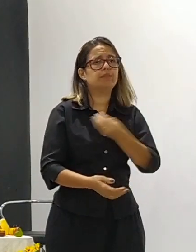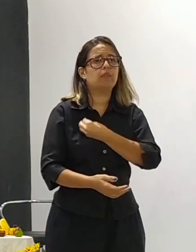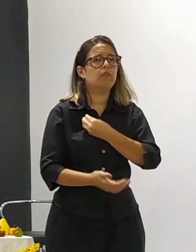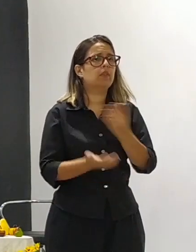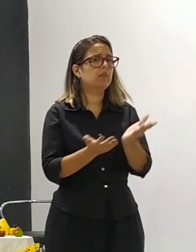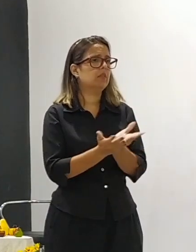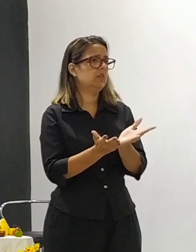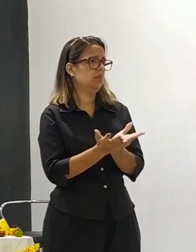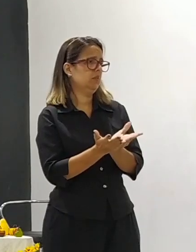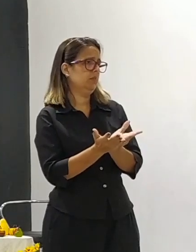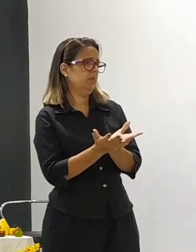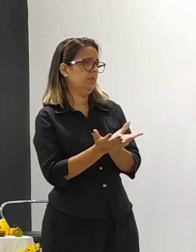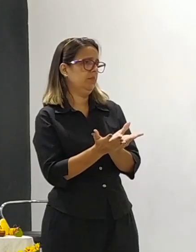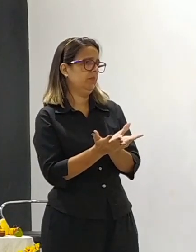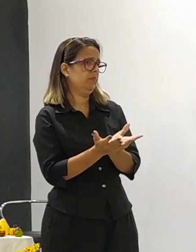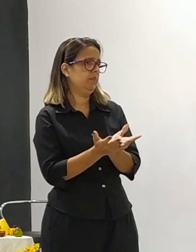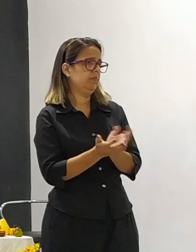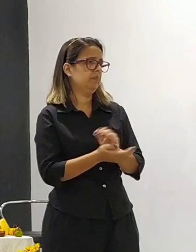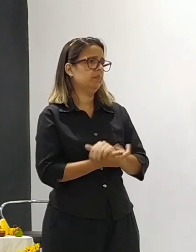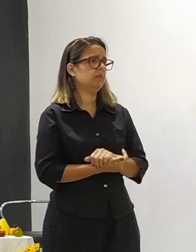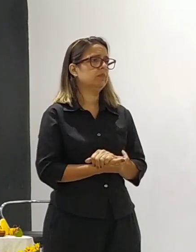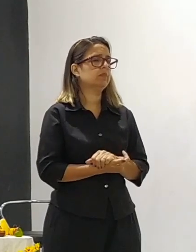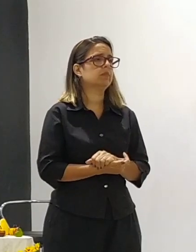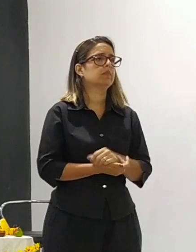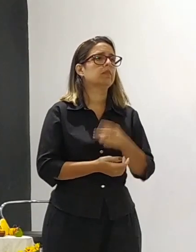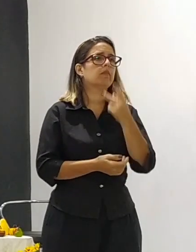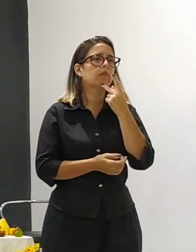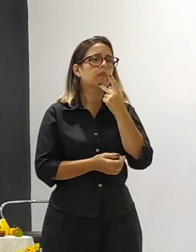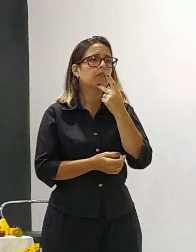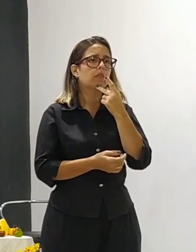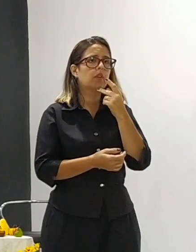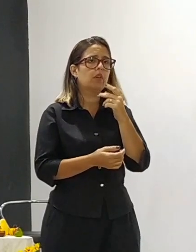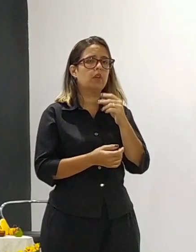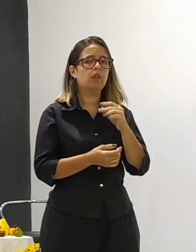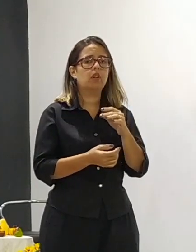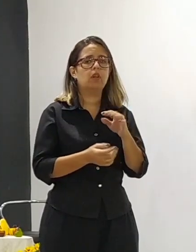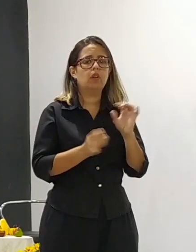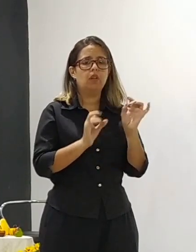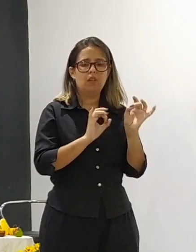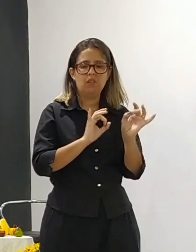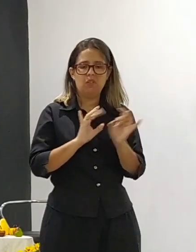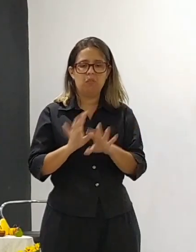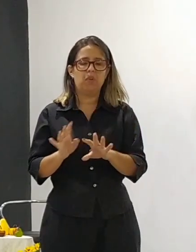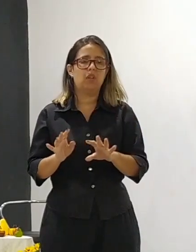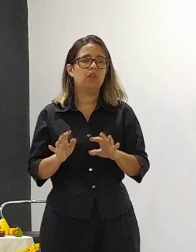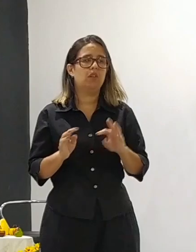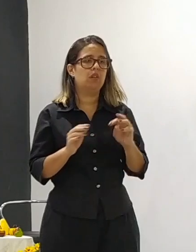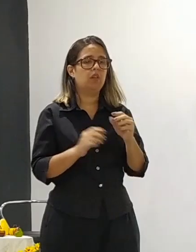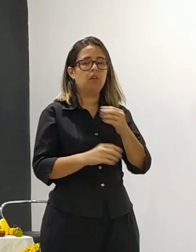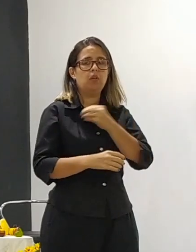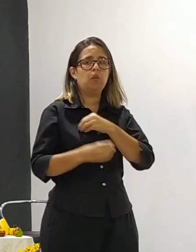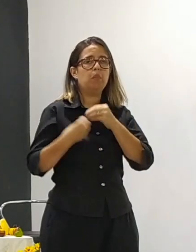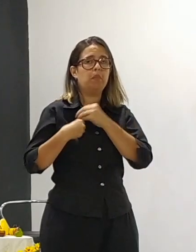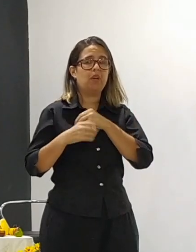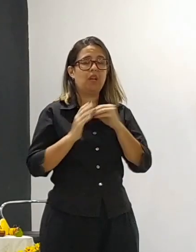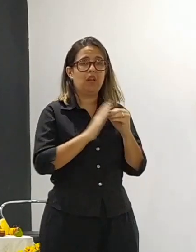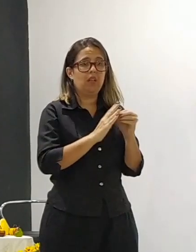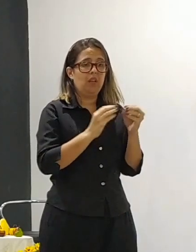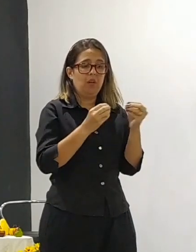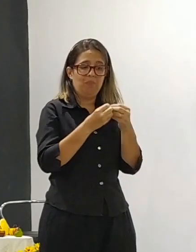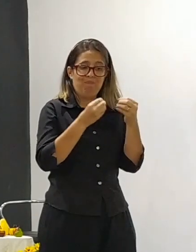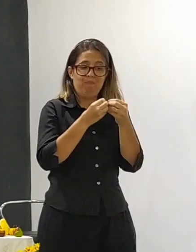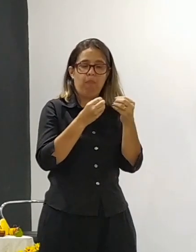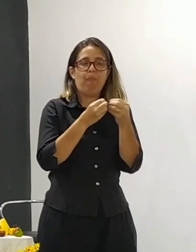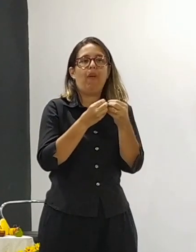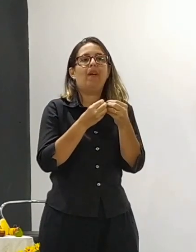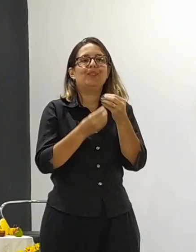cristão. Então ele diz: deixe todo o embaraço e o pecado que tão de perto nos rodeia. O pecado está